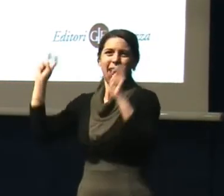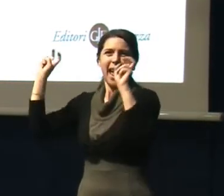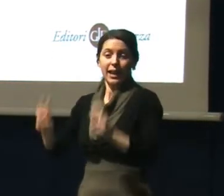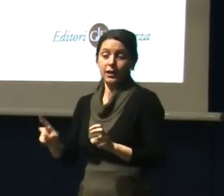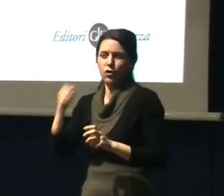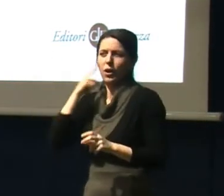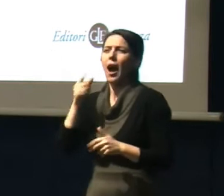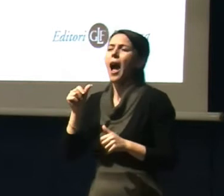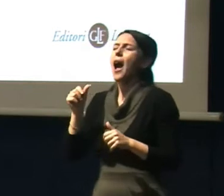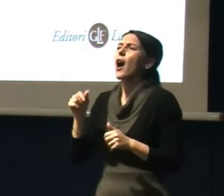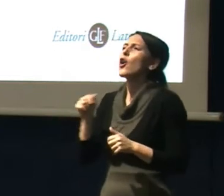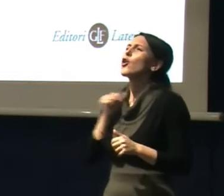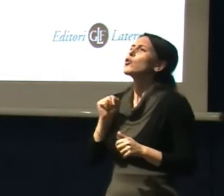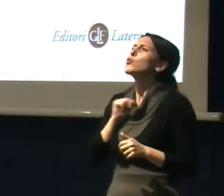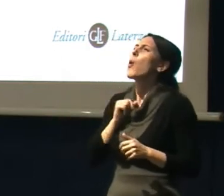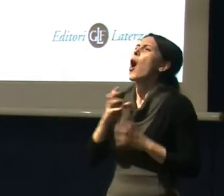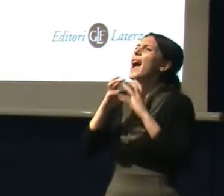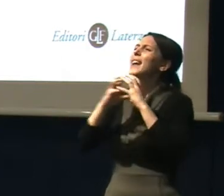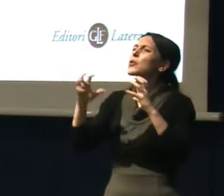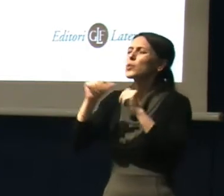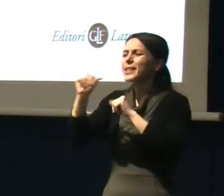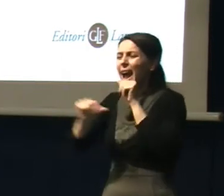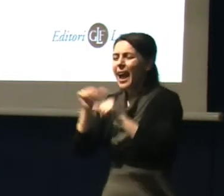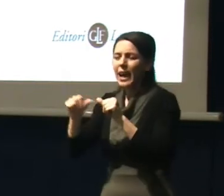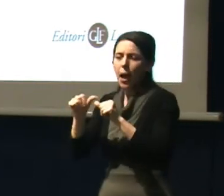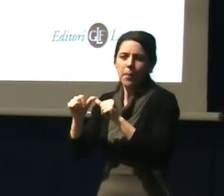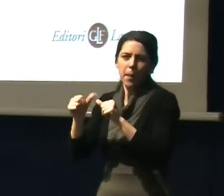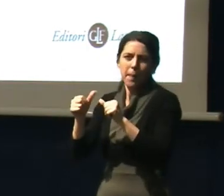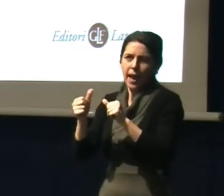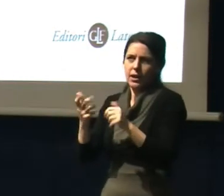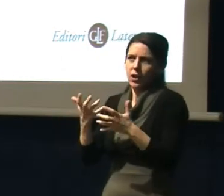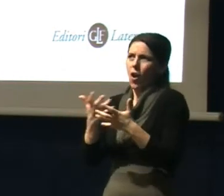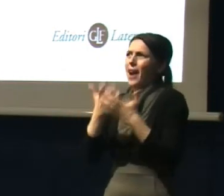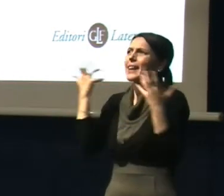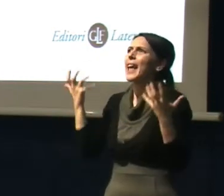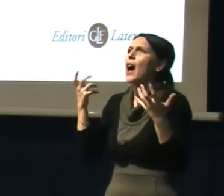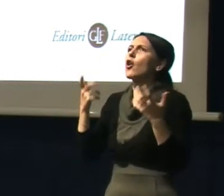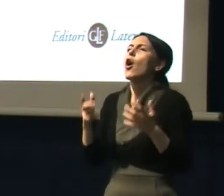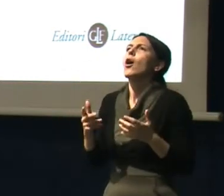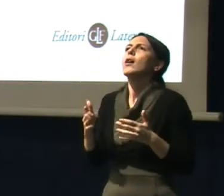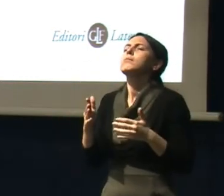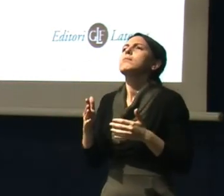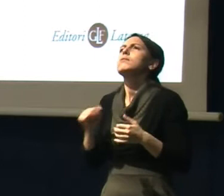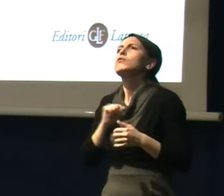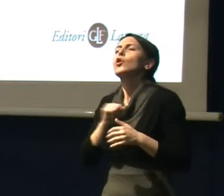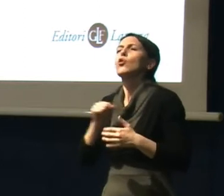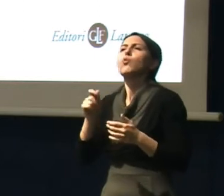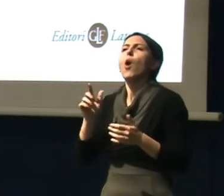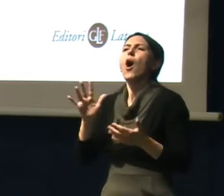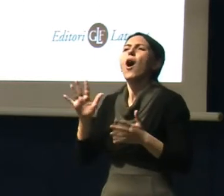sono questi cambiamenti industriali epocali e ovvio che la rivoluzione totale anche dell'informazione come è stata nei trasporti e